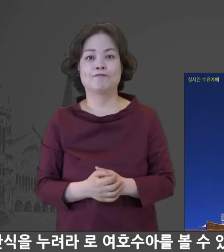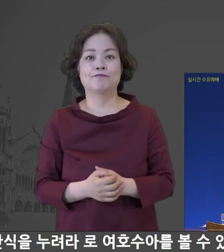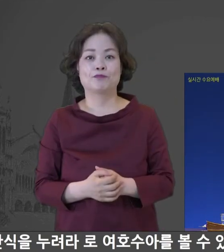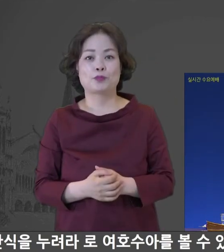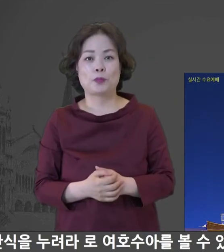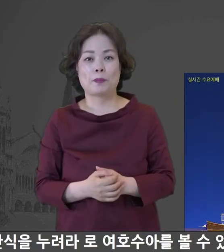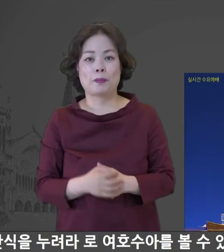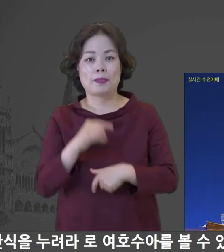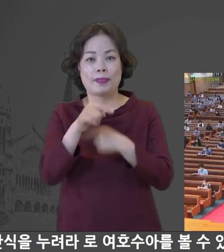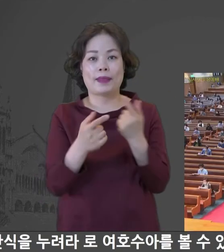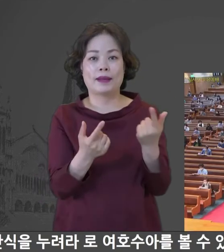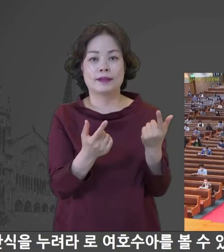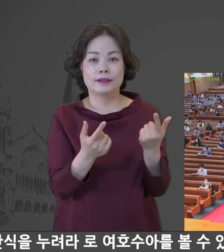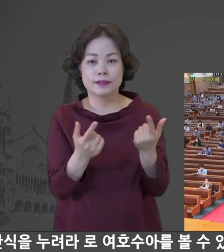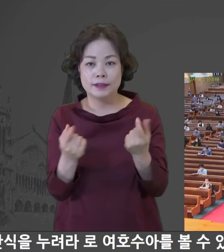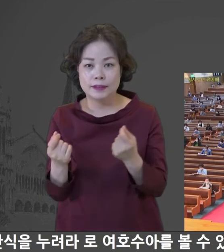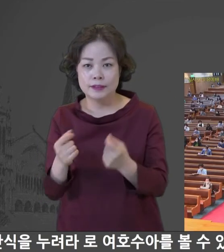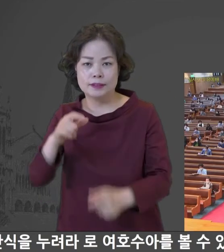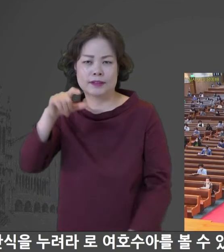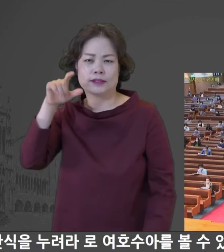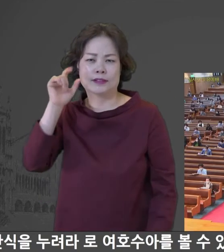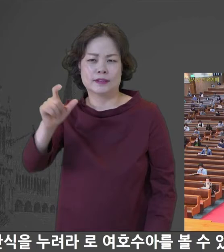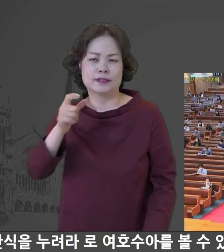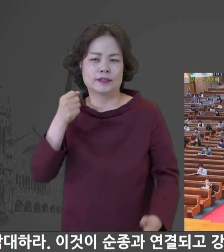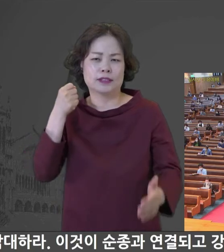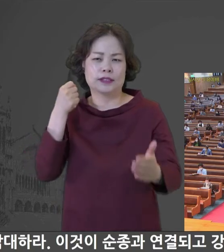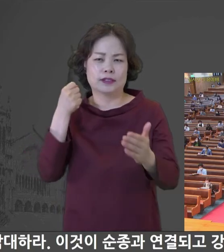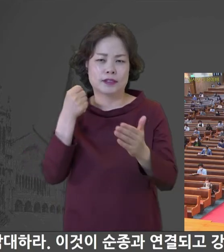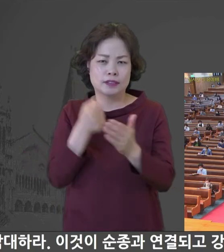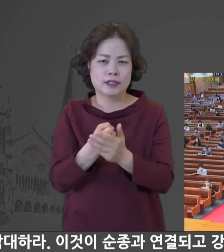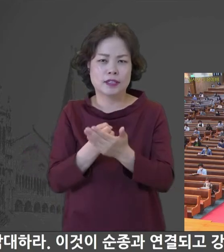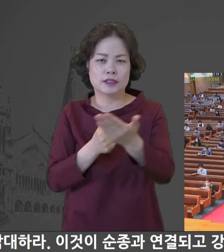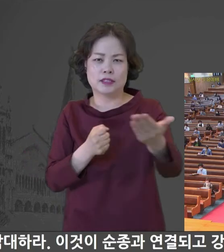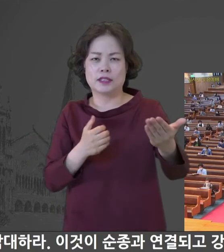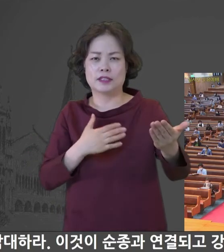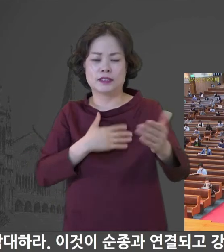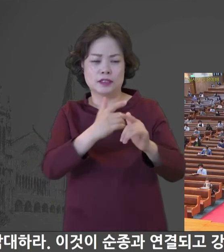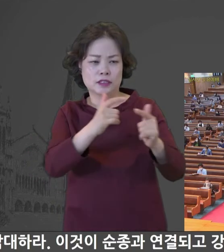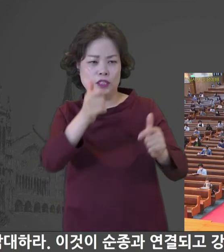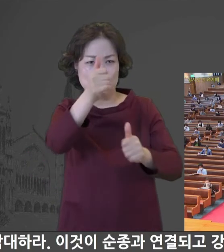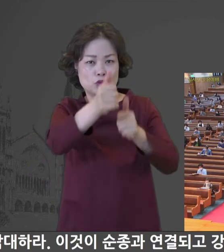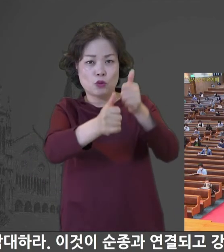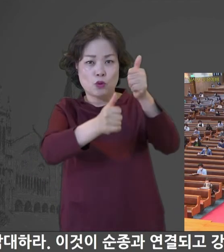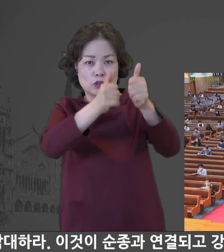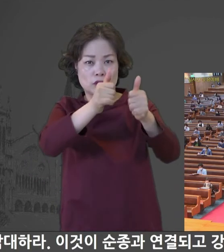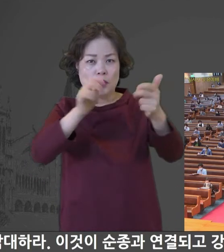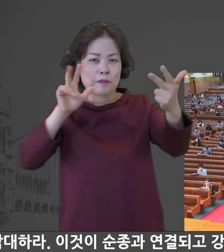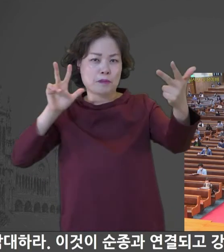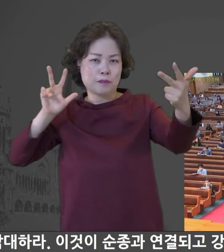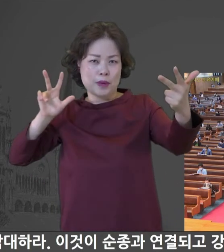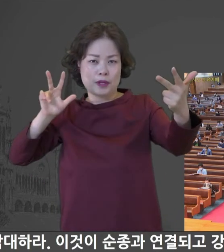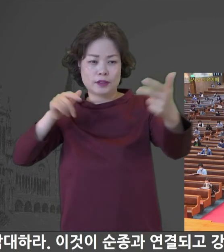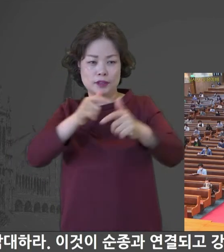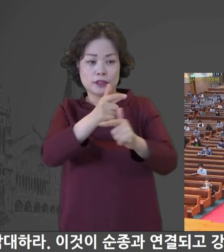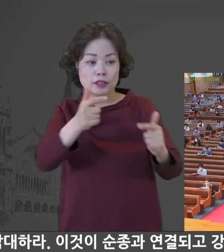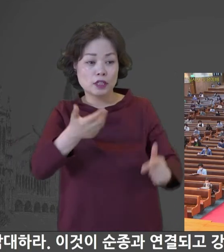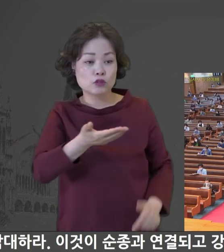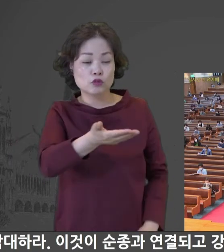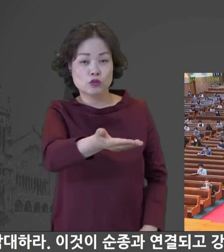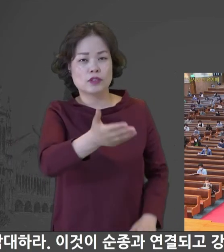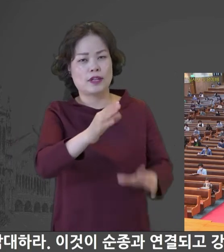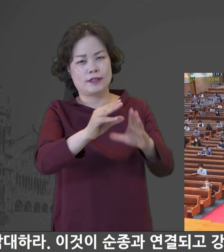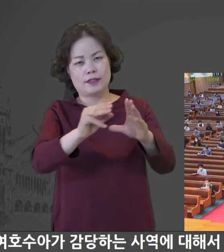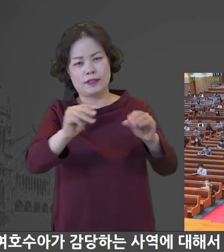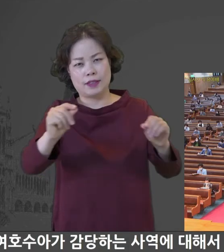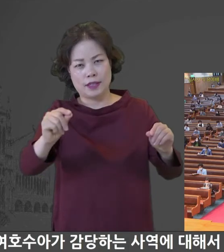읽어보겠습니다. 시작. 강하고 담대하라. 너는 내가 그들의 조상에게 맹세하여 그들에게 주리라 한